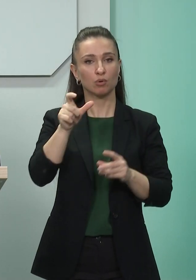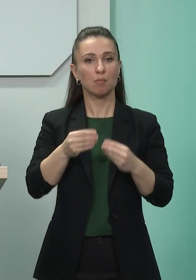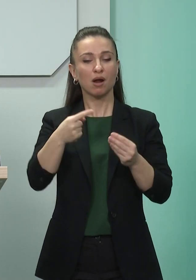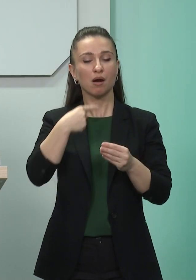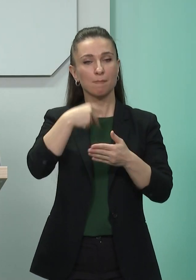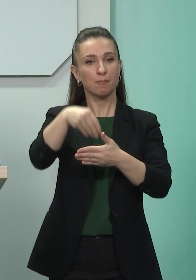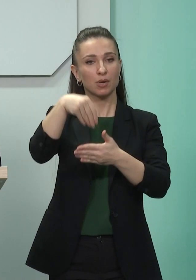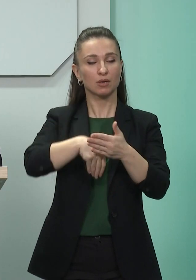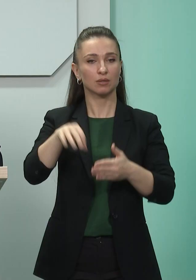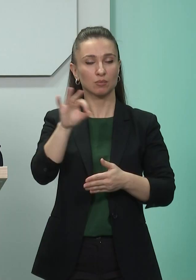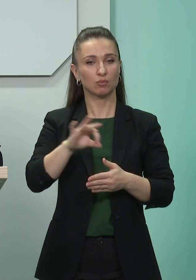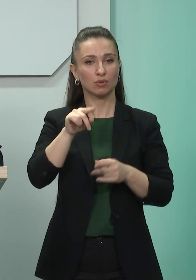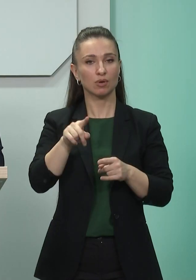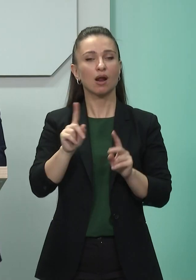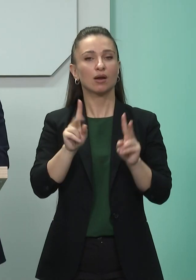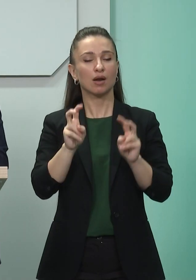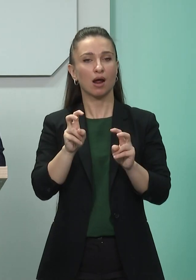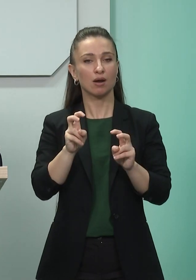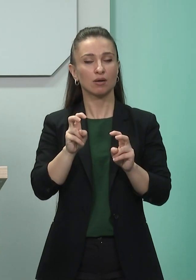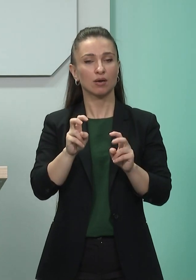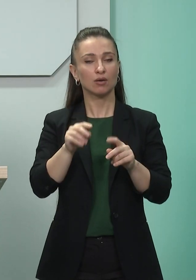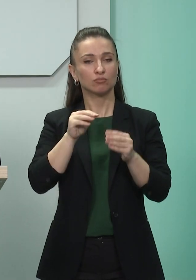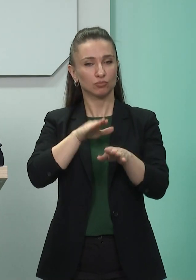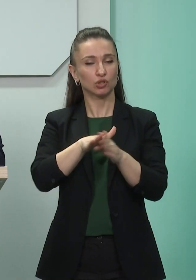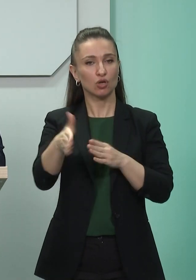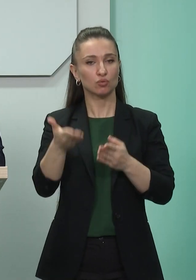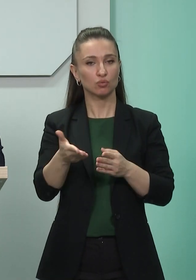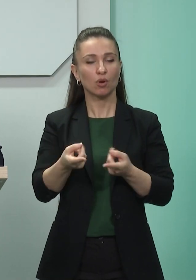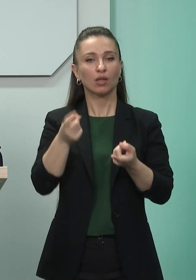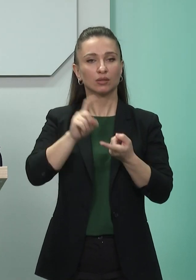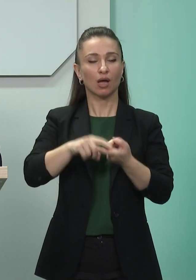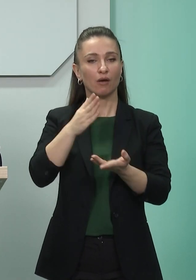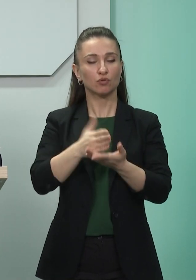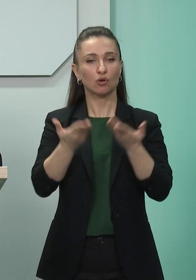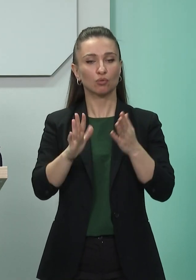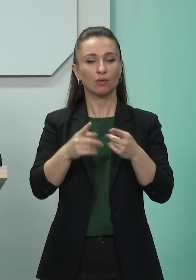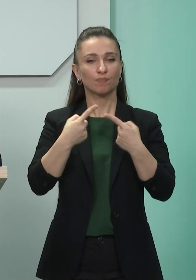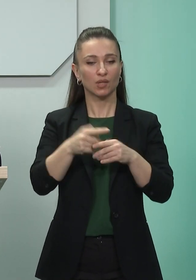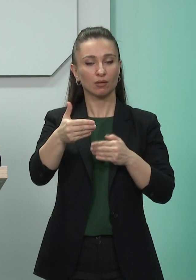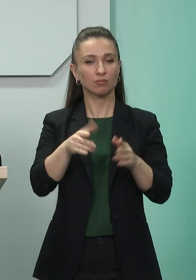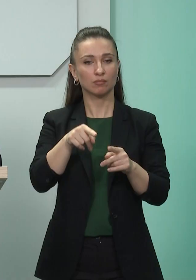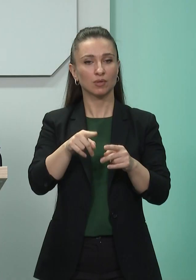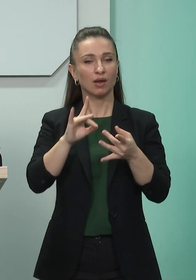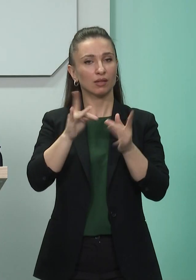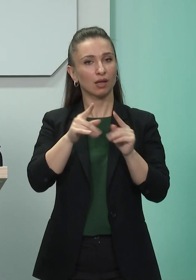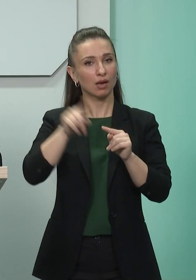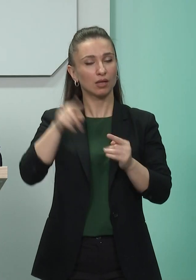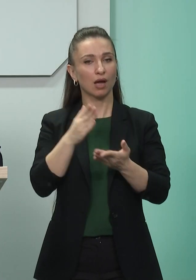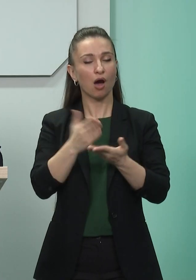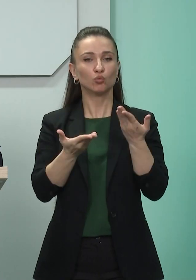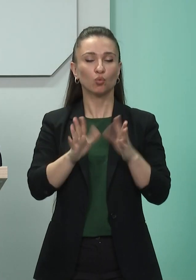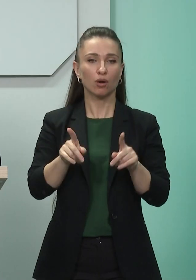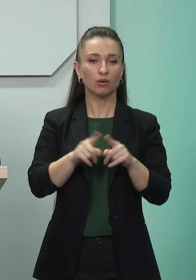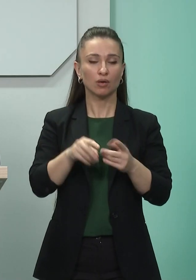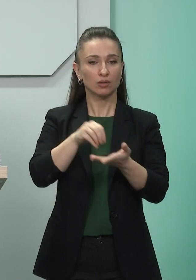მიცემული ხმის რაიმე სახით იდენტიფიცირება, დაკავშირებულია თუ არა აპარატი რაიმე სახით ინტერნეტთან და